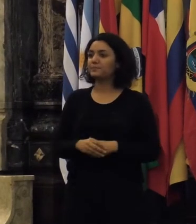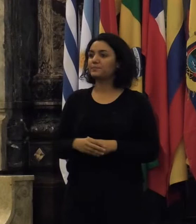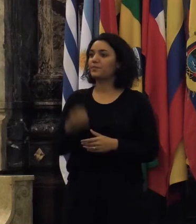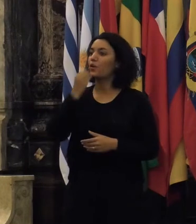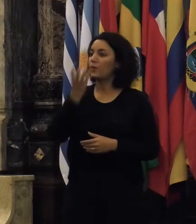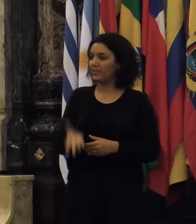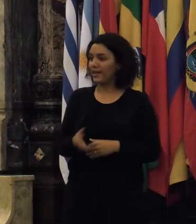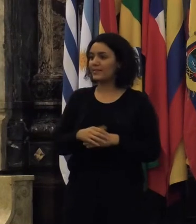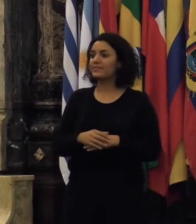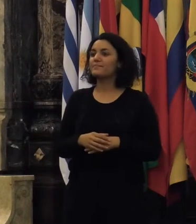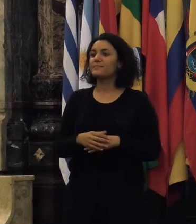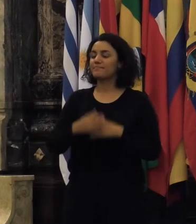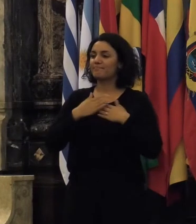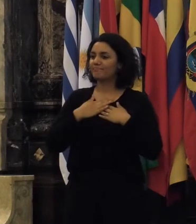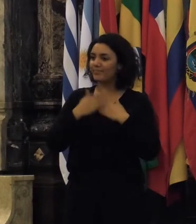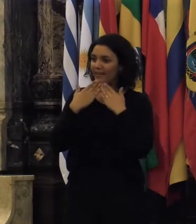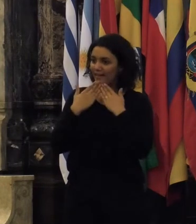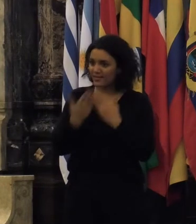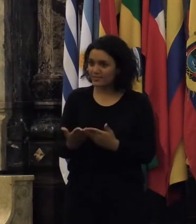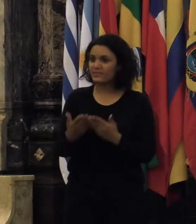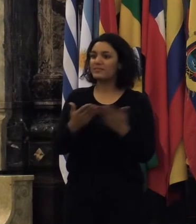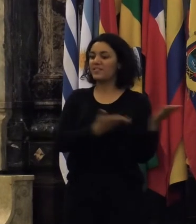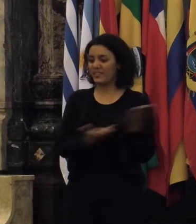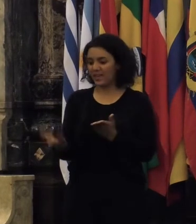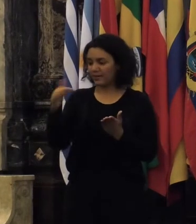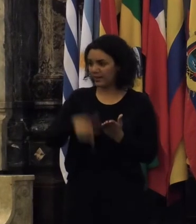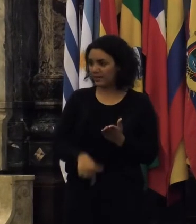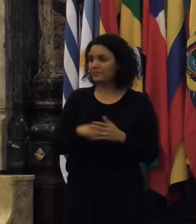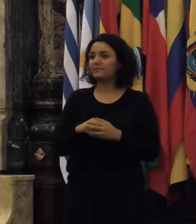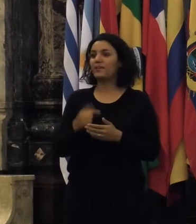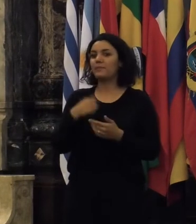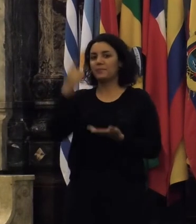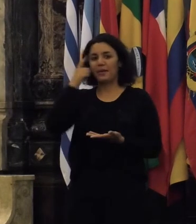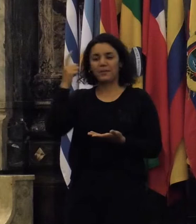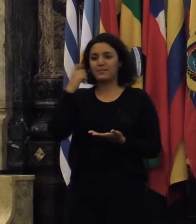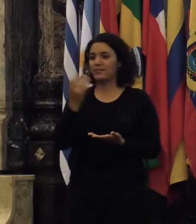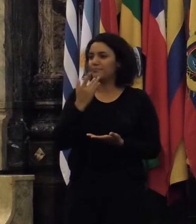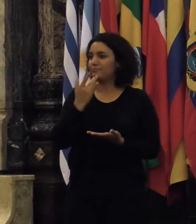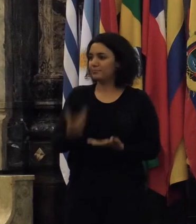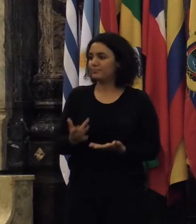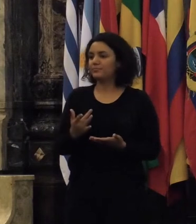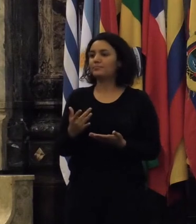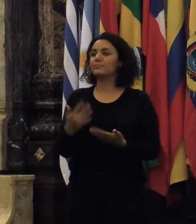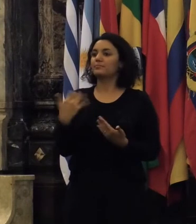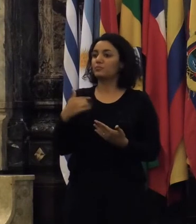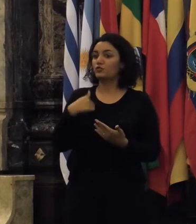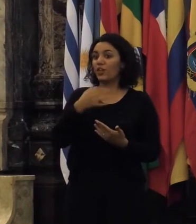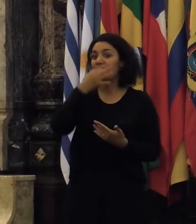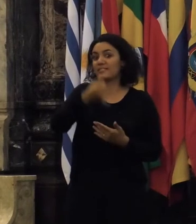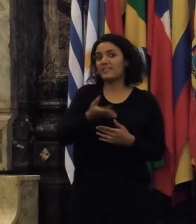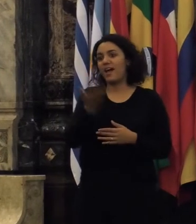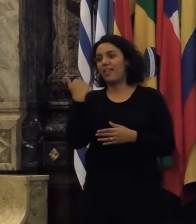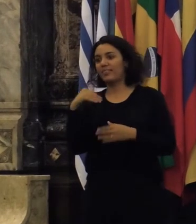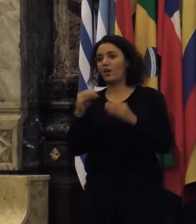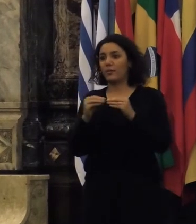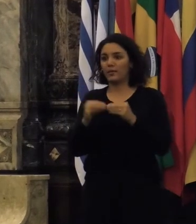Contigo delante, muchísimas gracias por esta invitación, que me honra, la verdad que es una experiencia hermosa. Eso le decía a Magdalena, qué linda experiencia